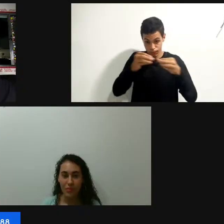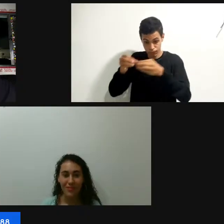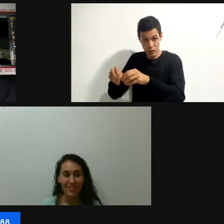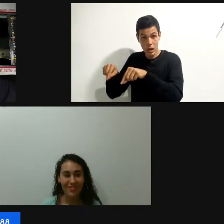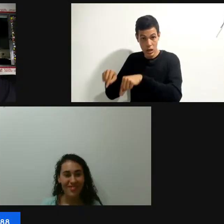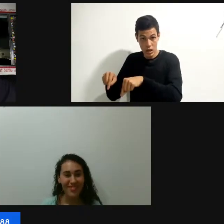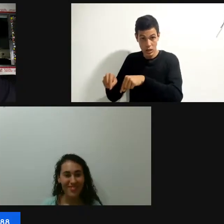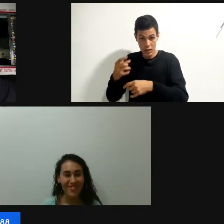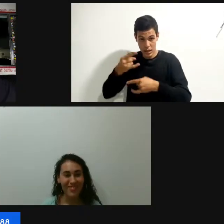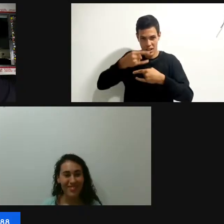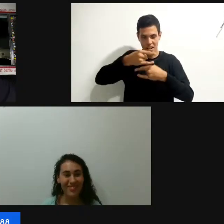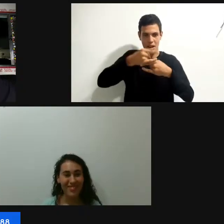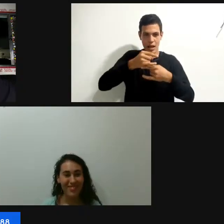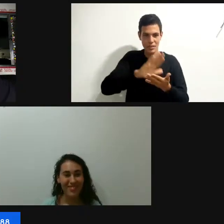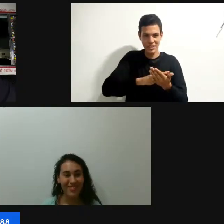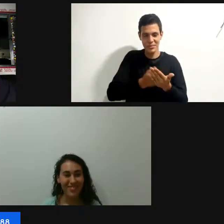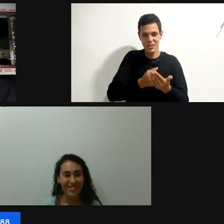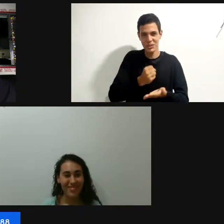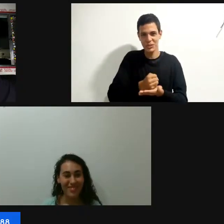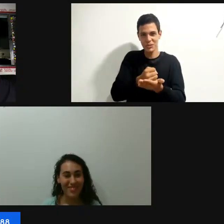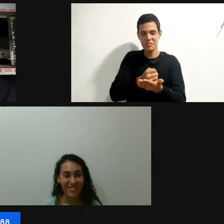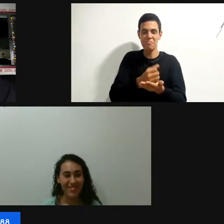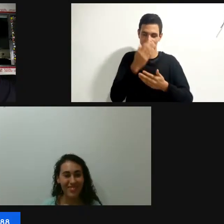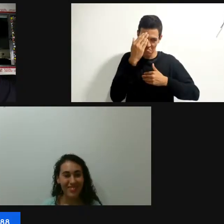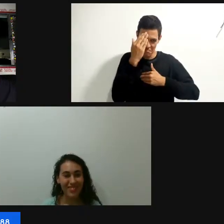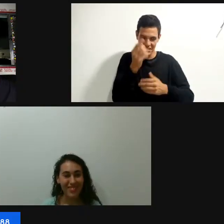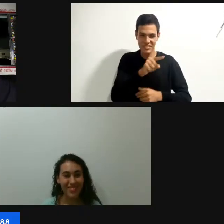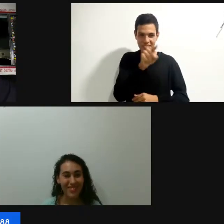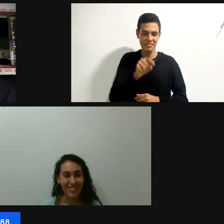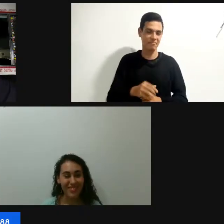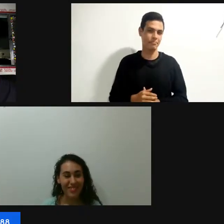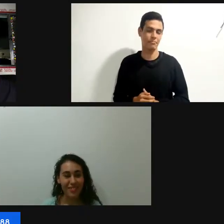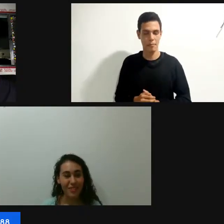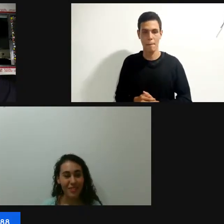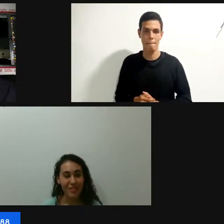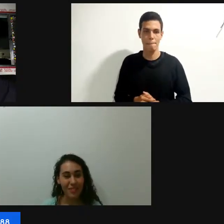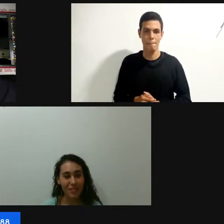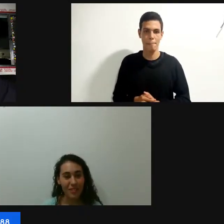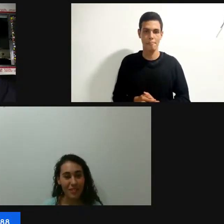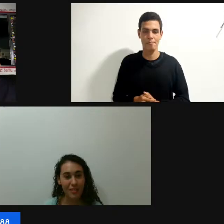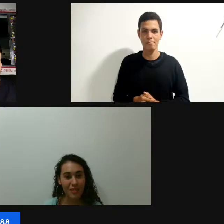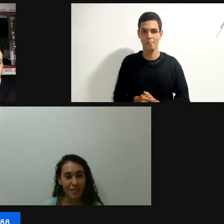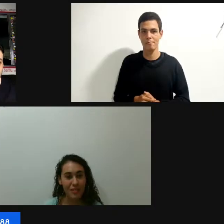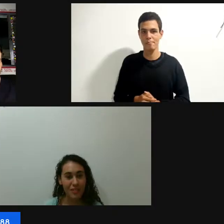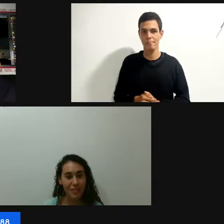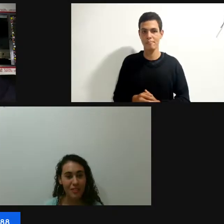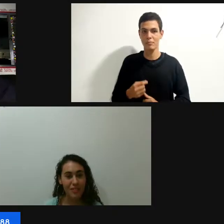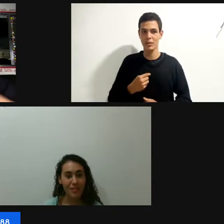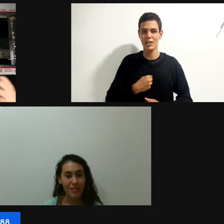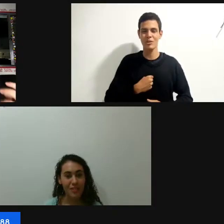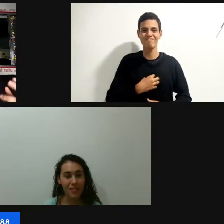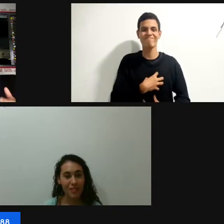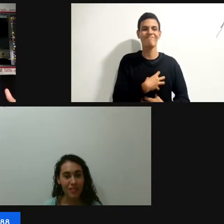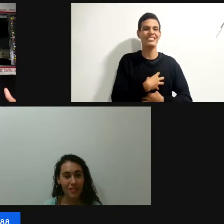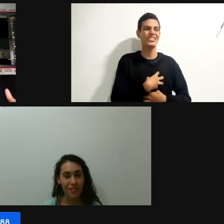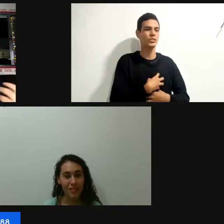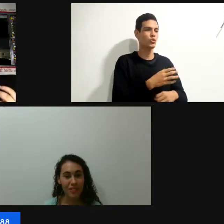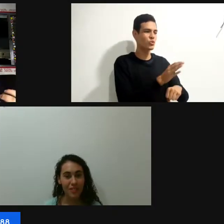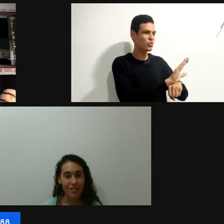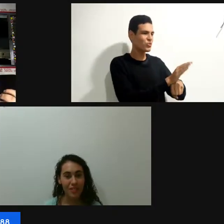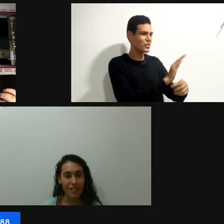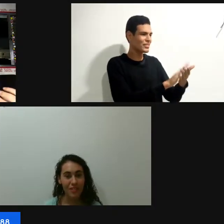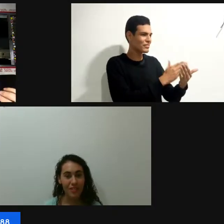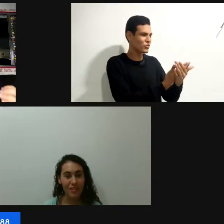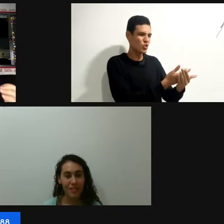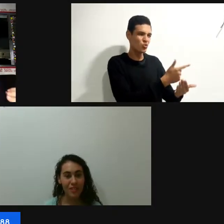isso, que ela tá me dando a oportunidade hoje, que eu sinto falta nos vídeos, né, de ter alguém ali, porque o pessoal, eu já